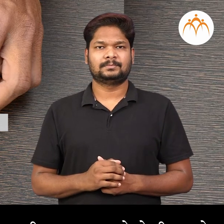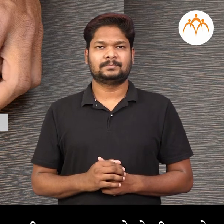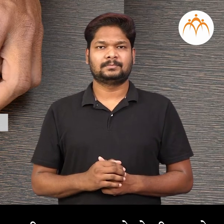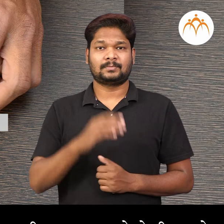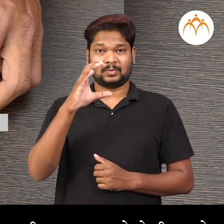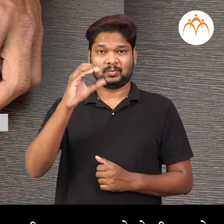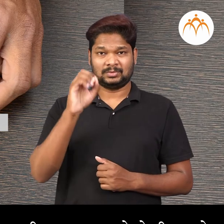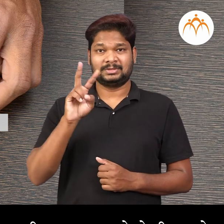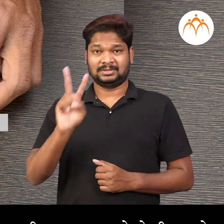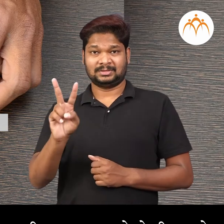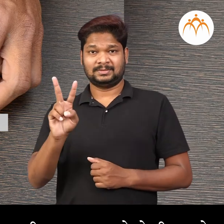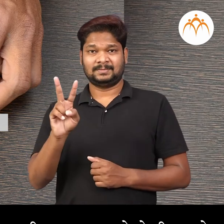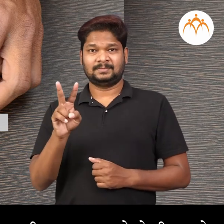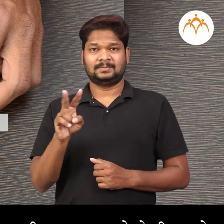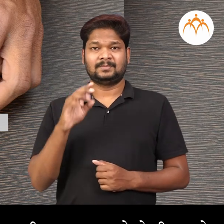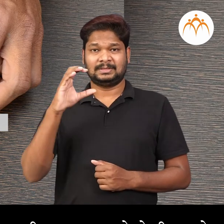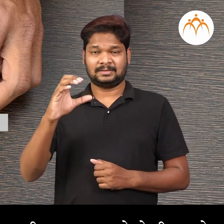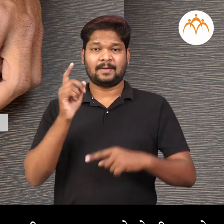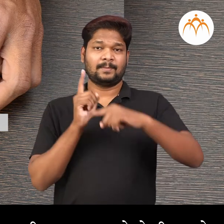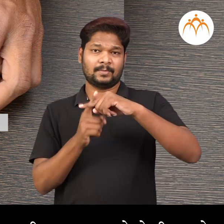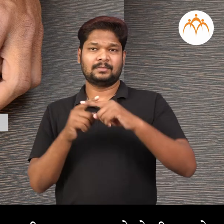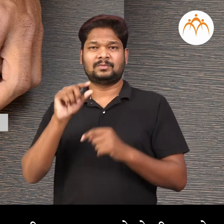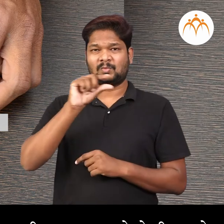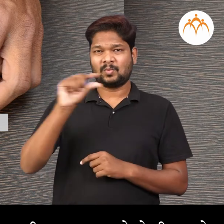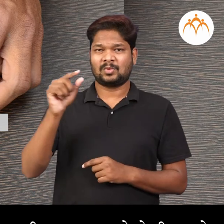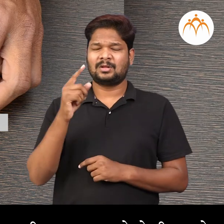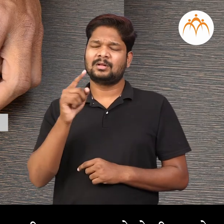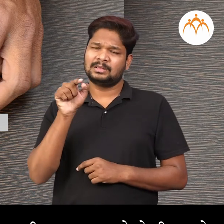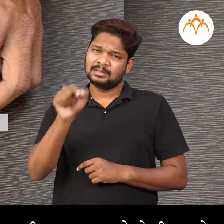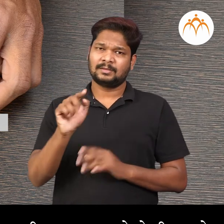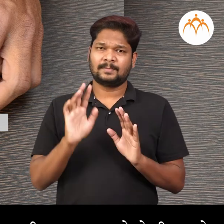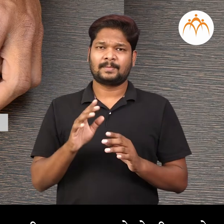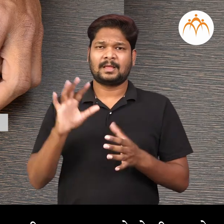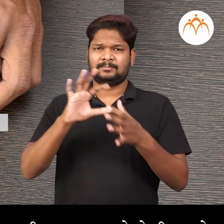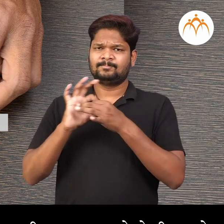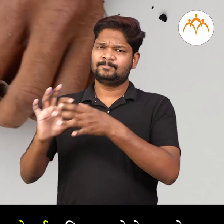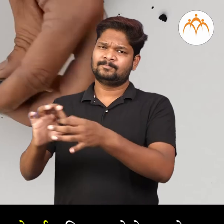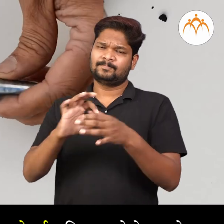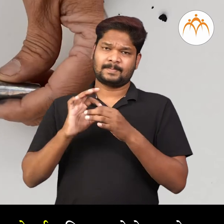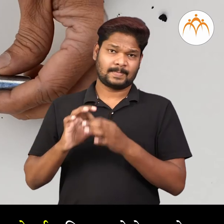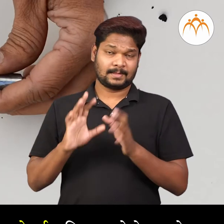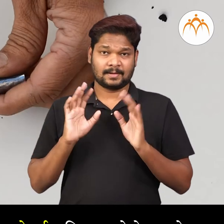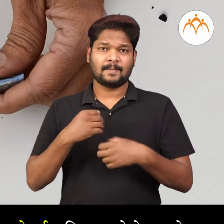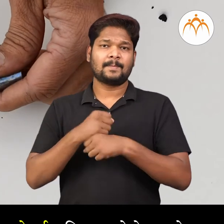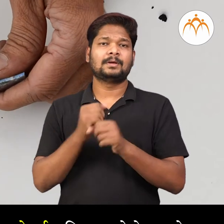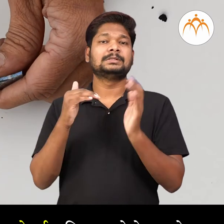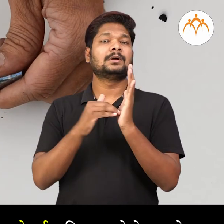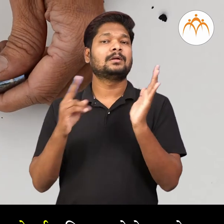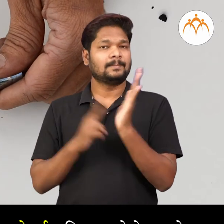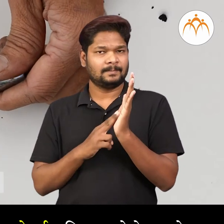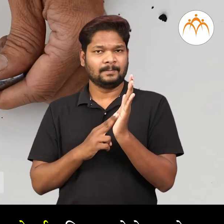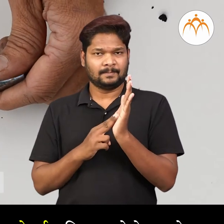रोड तो रचना तयार के लिए भ्रष्टाचार